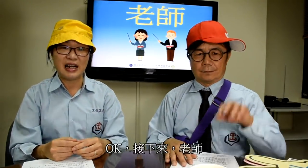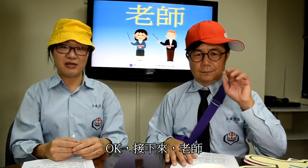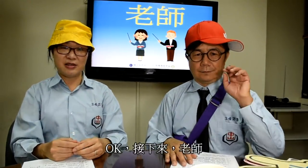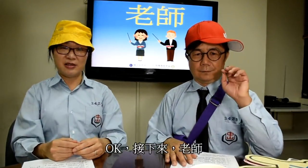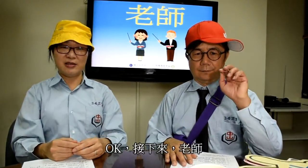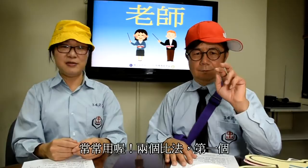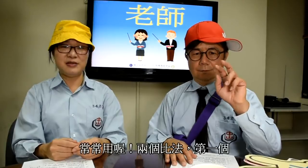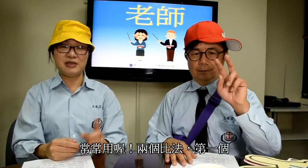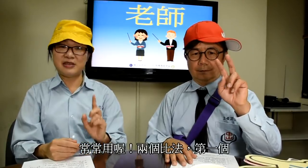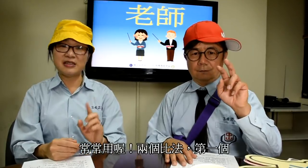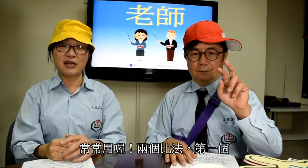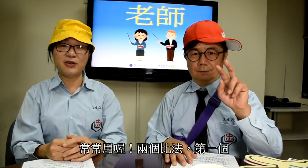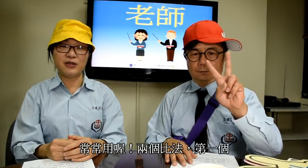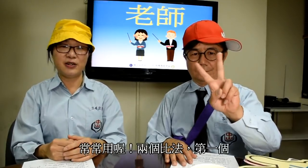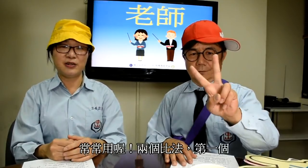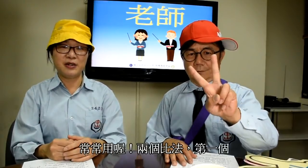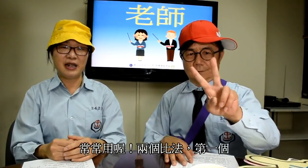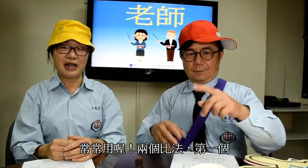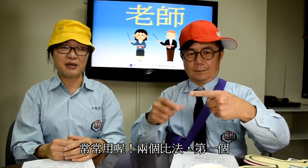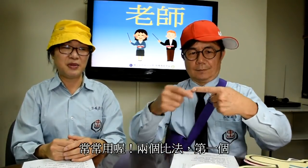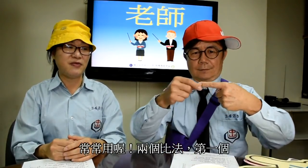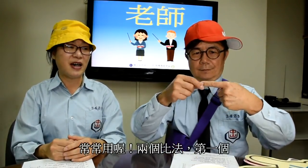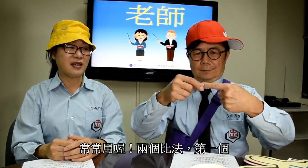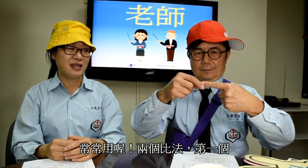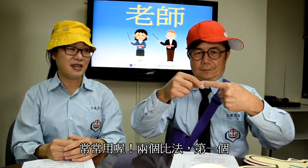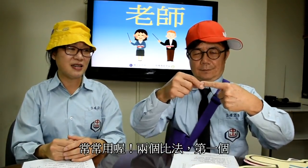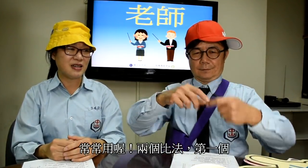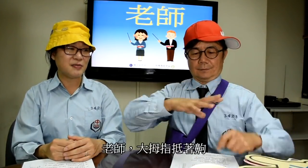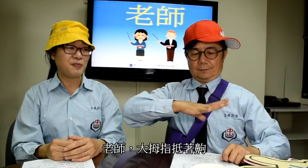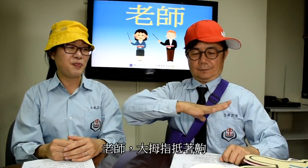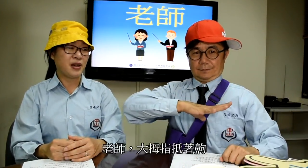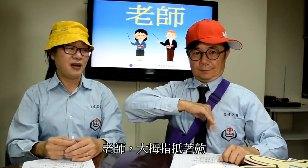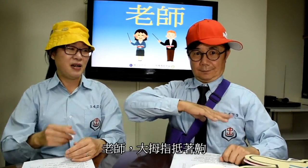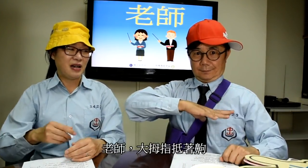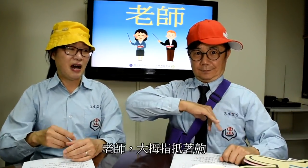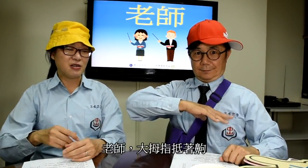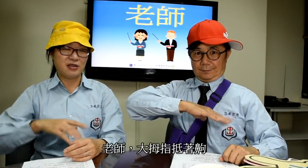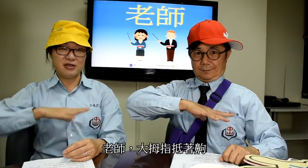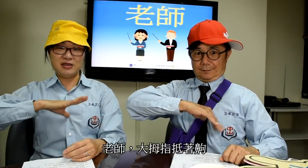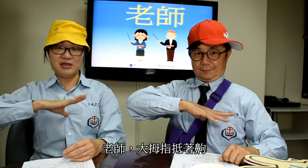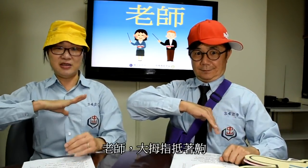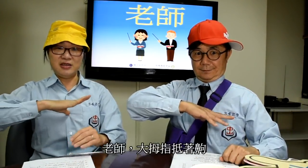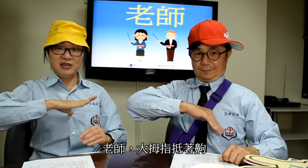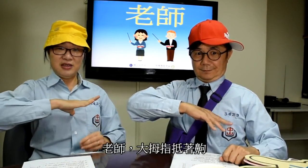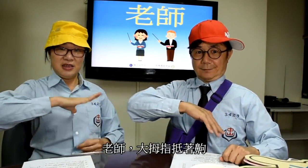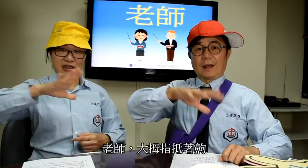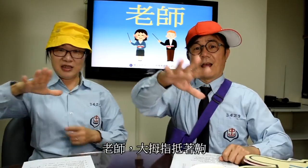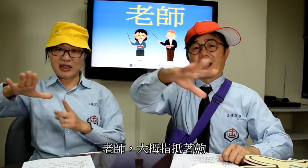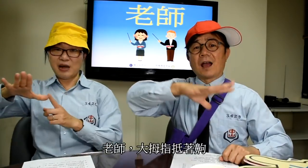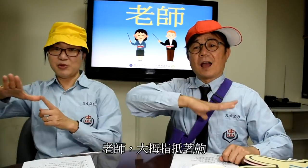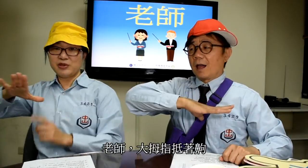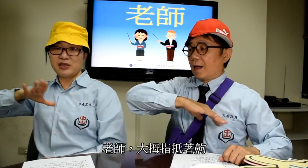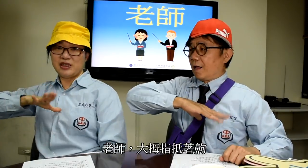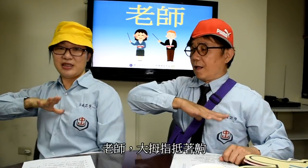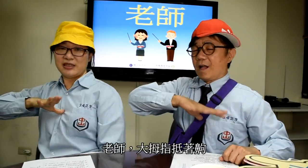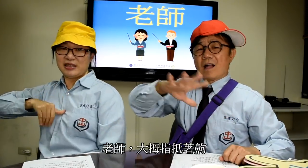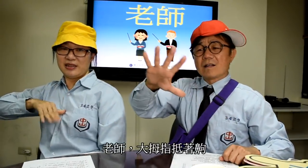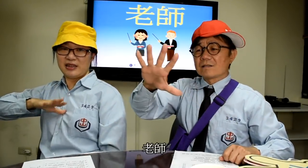师常常用哦，两个笔法，第一个老师，大拇指抵着，老